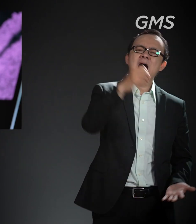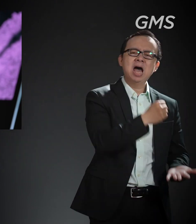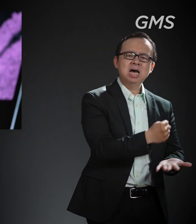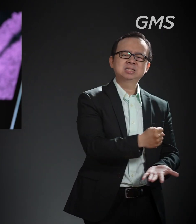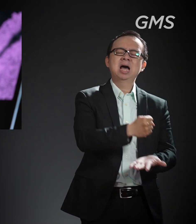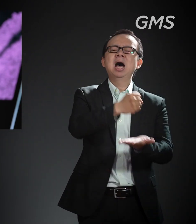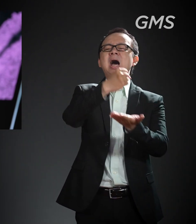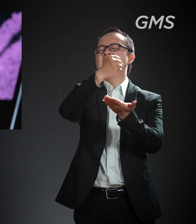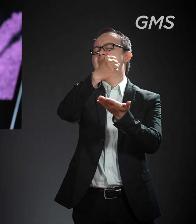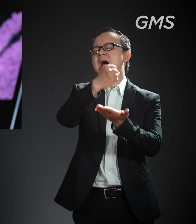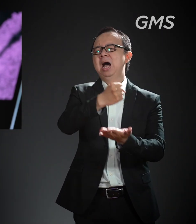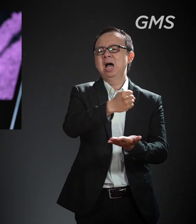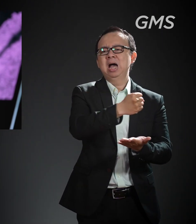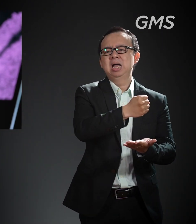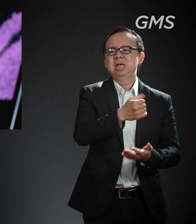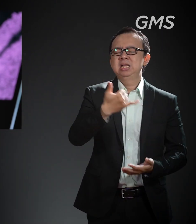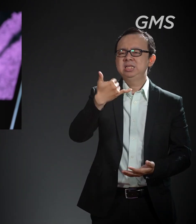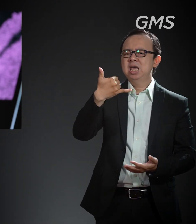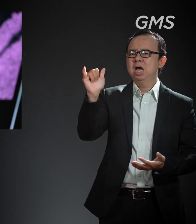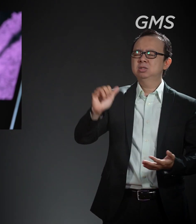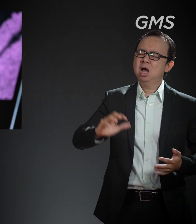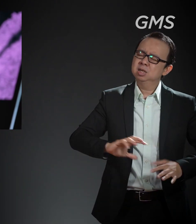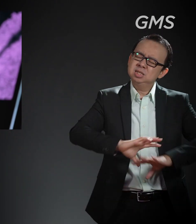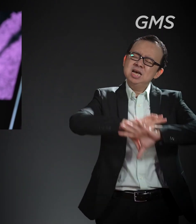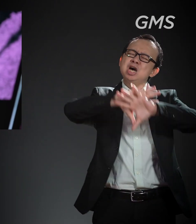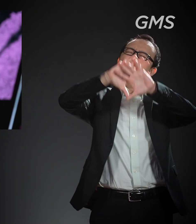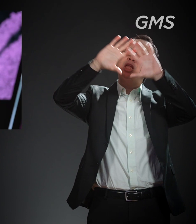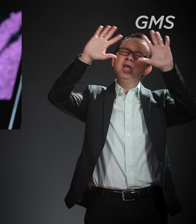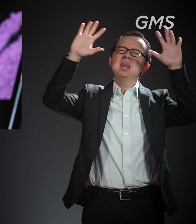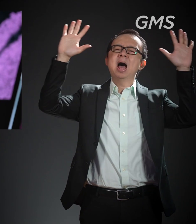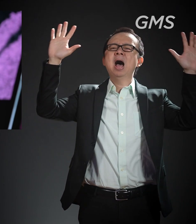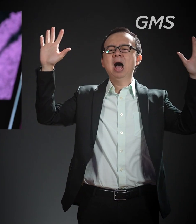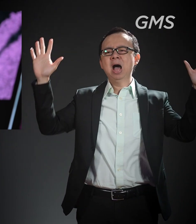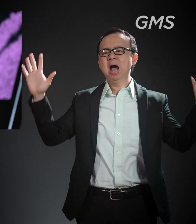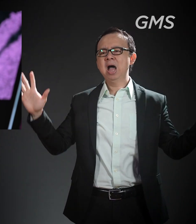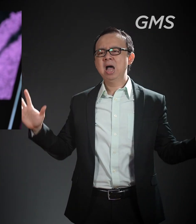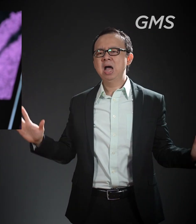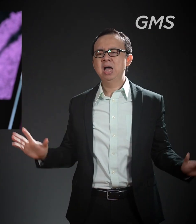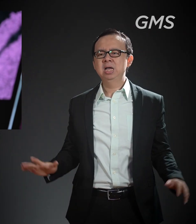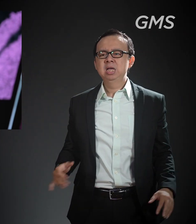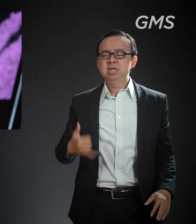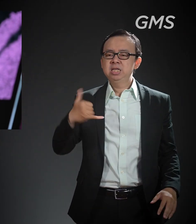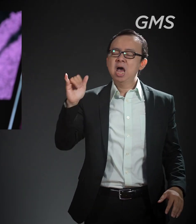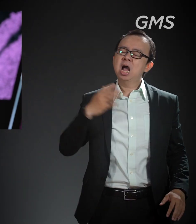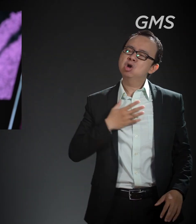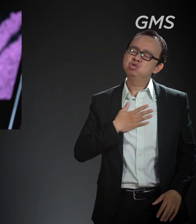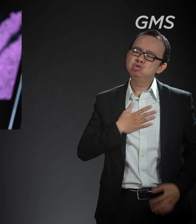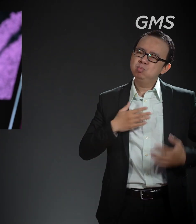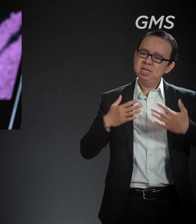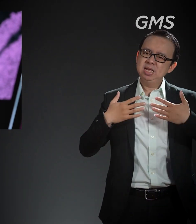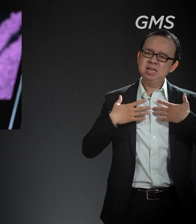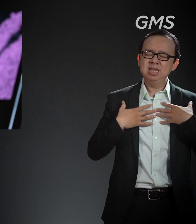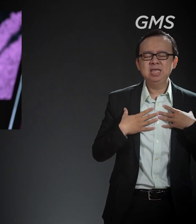Engkaulah harta yang tak ternilai yang